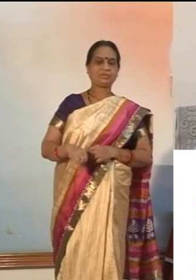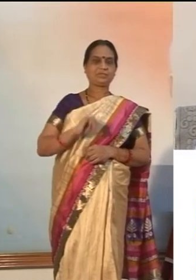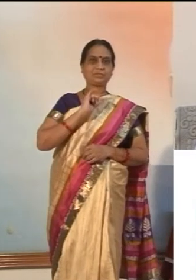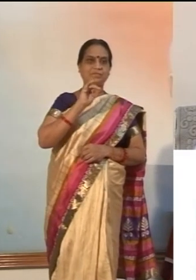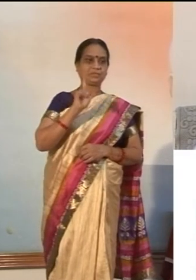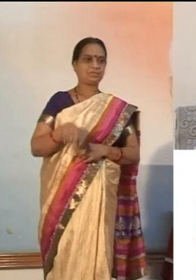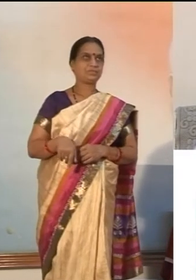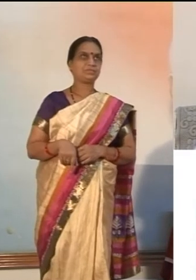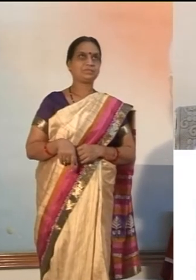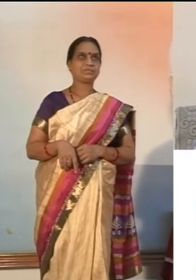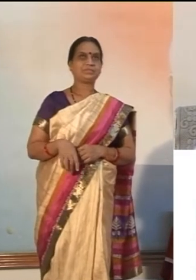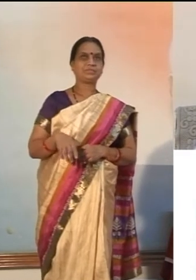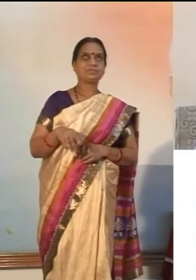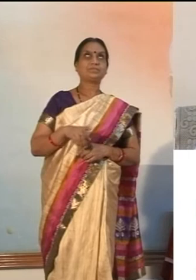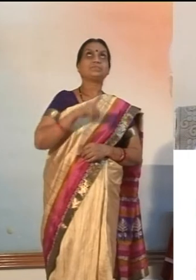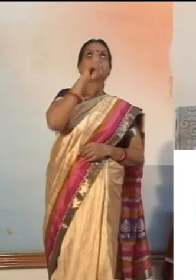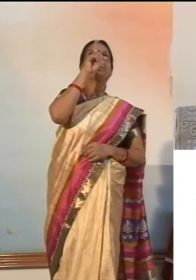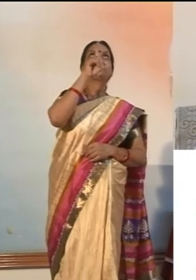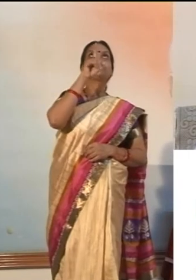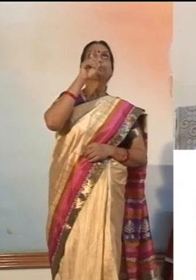वो सर्वश्रेष्ठ हैं।